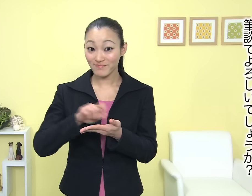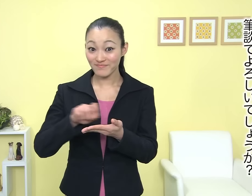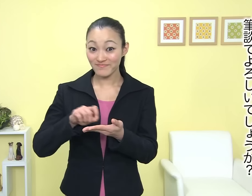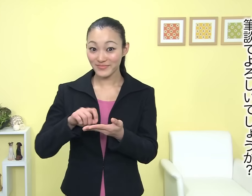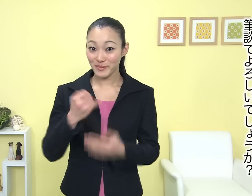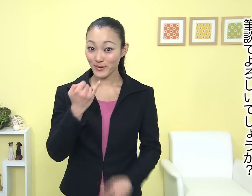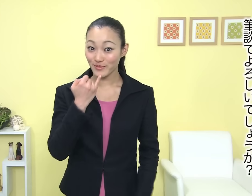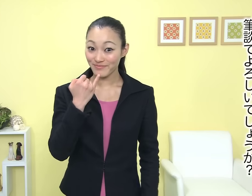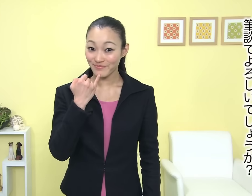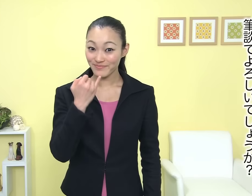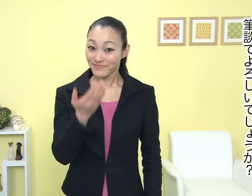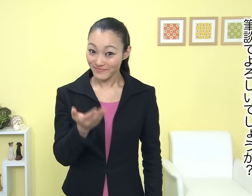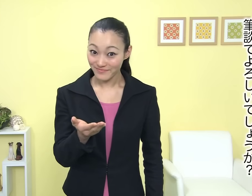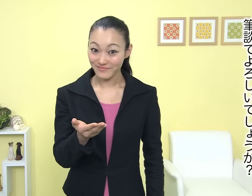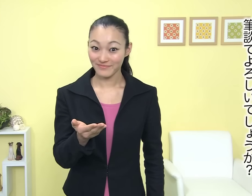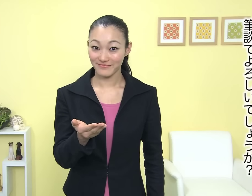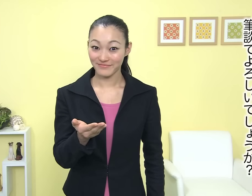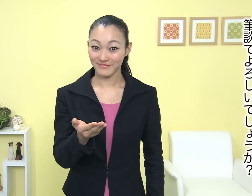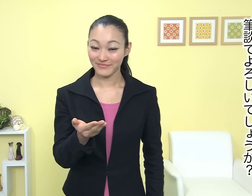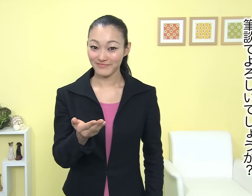筆談でよろしいでしょうか。